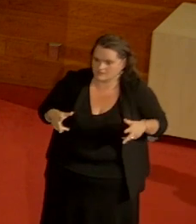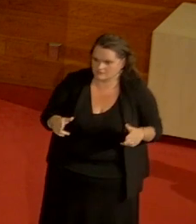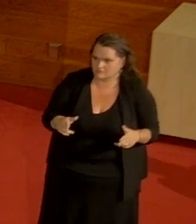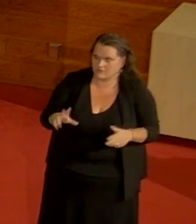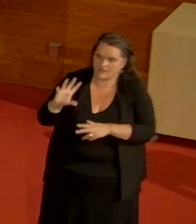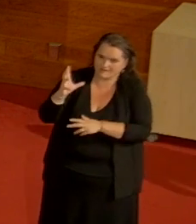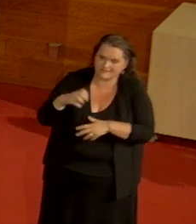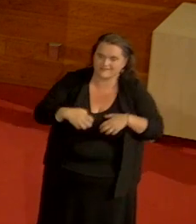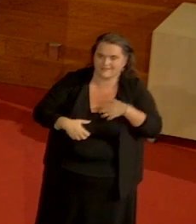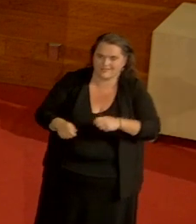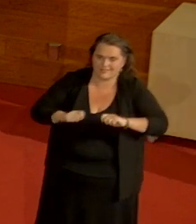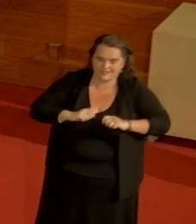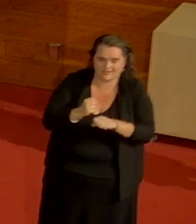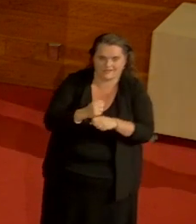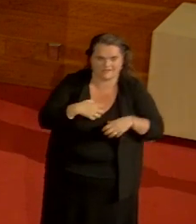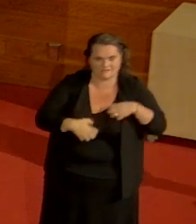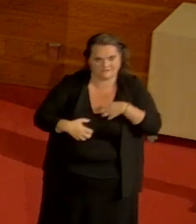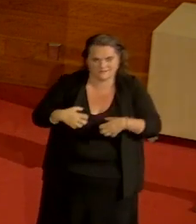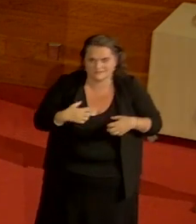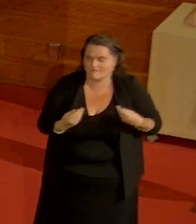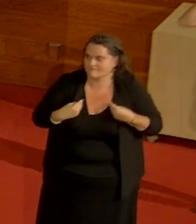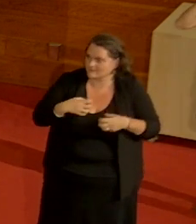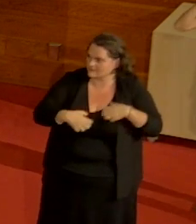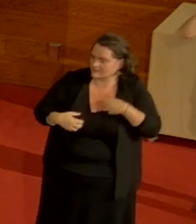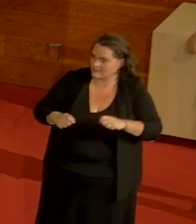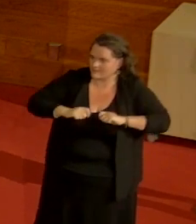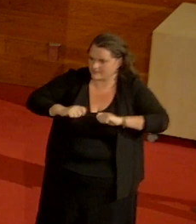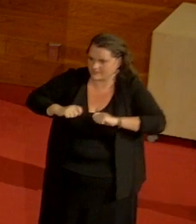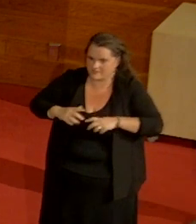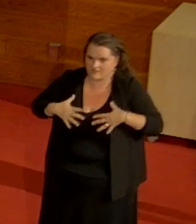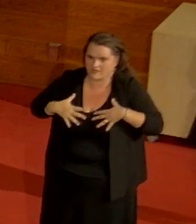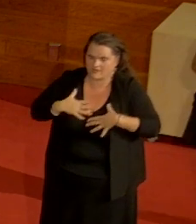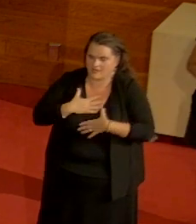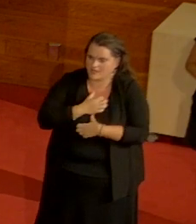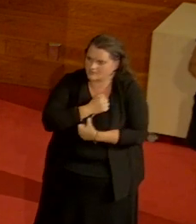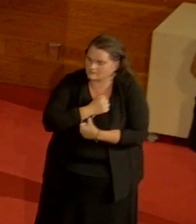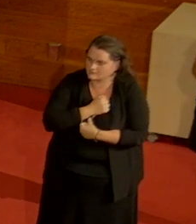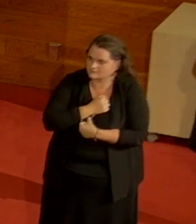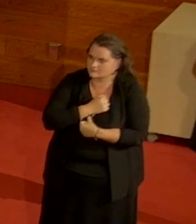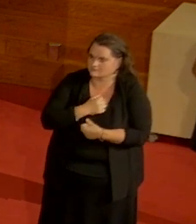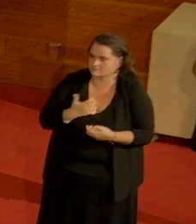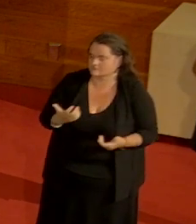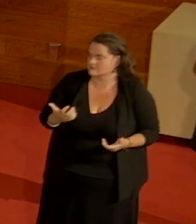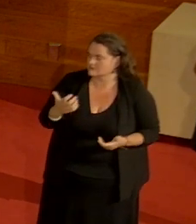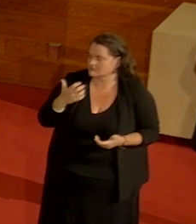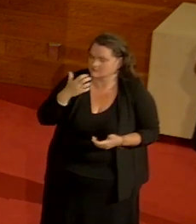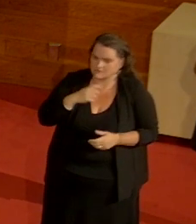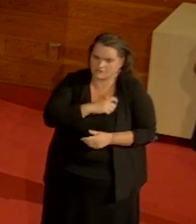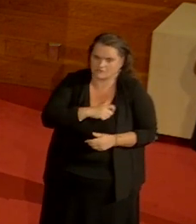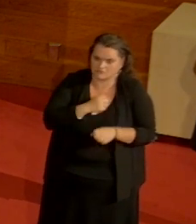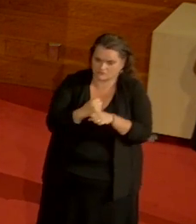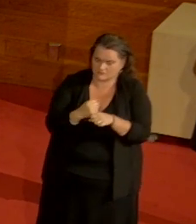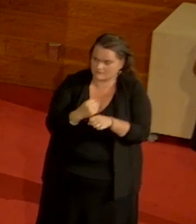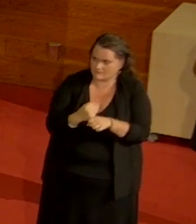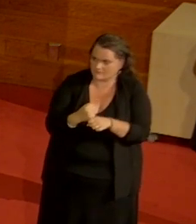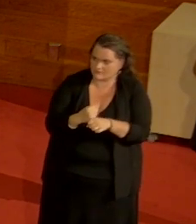climática ansiedad laboral ansiedad vital está viendo muchísima angustia y de hecho en el en el grupo en la comisión de trabajo